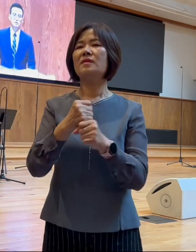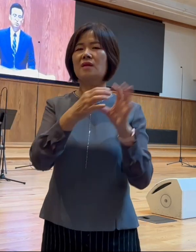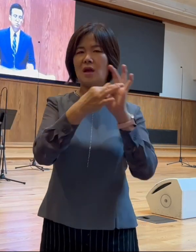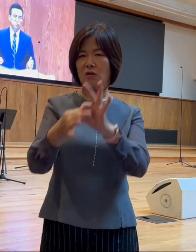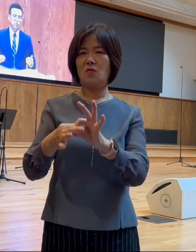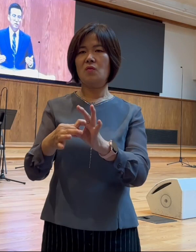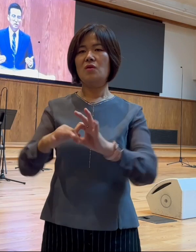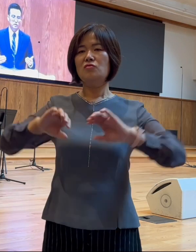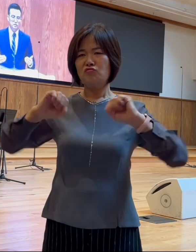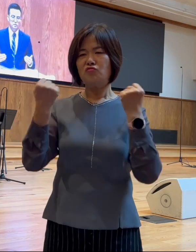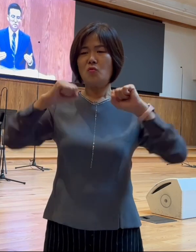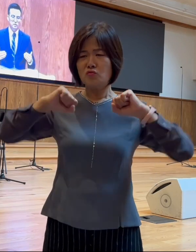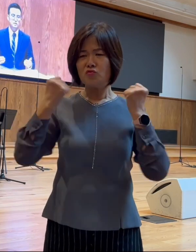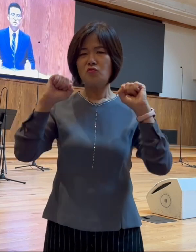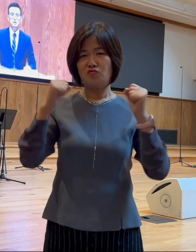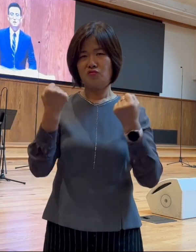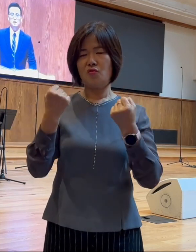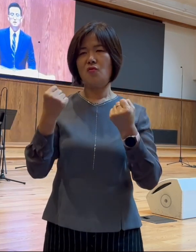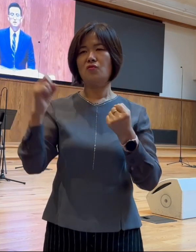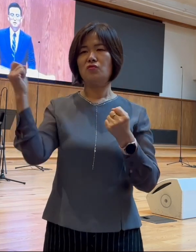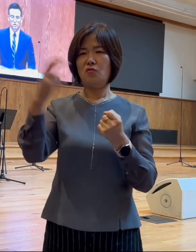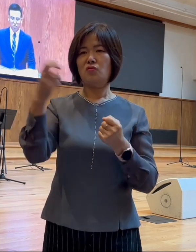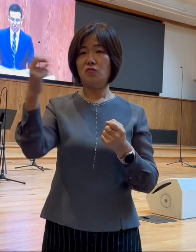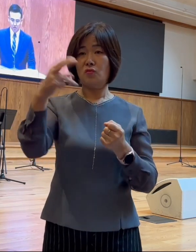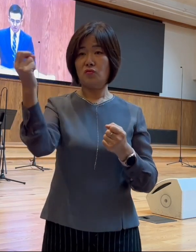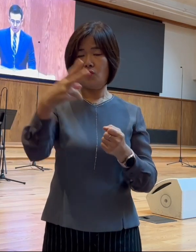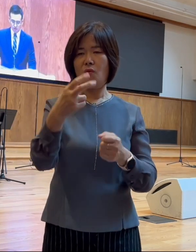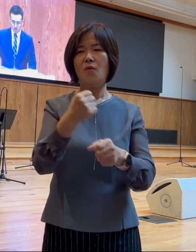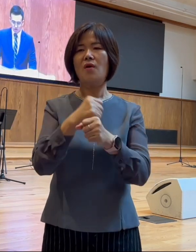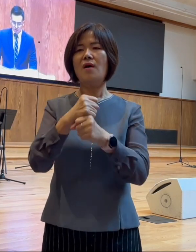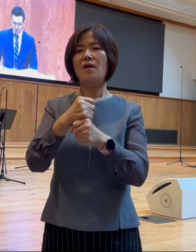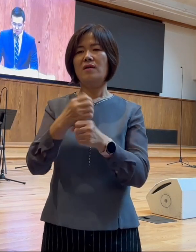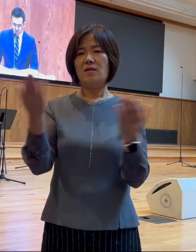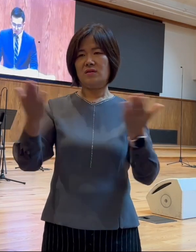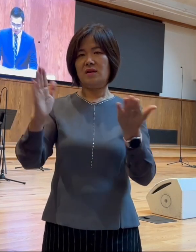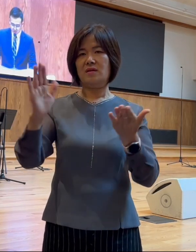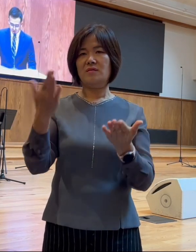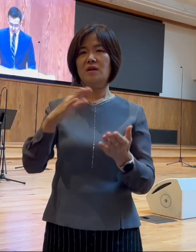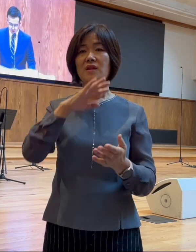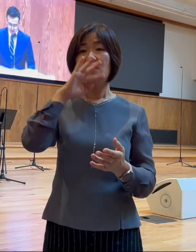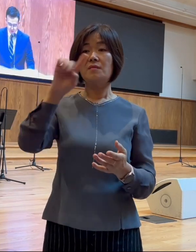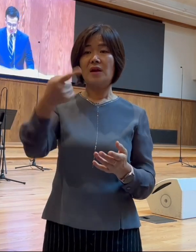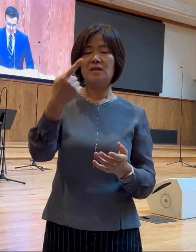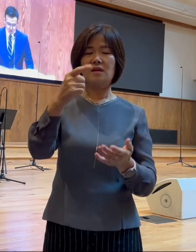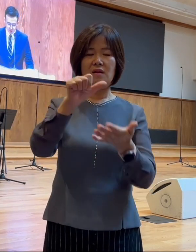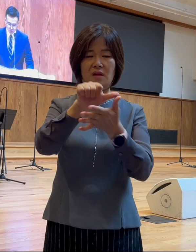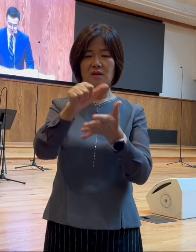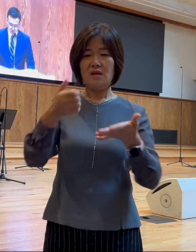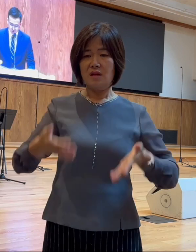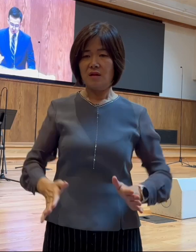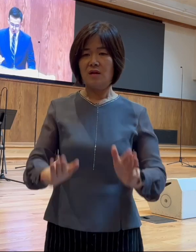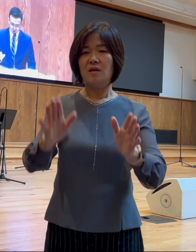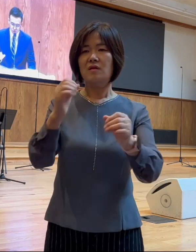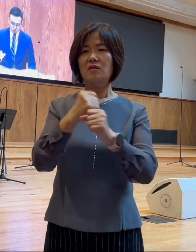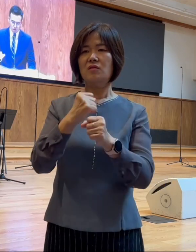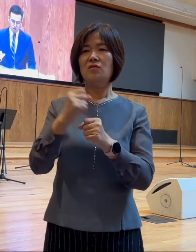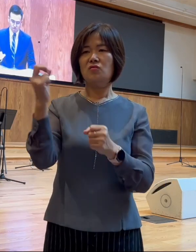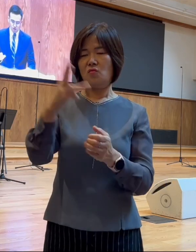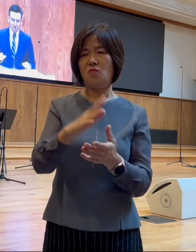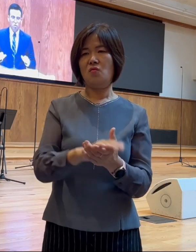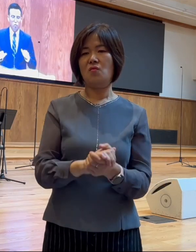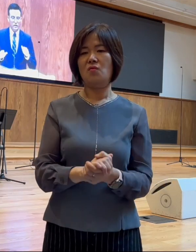그 순종의 테스트가 있는 겁니다. 그 100세의 아들을 얻은 그 사건과 견줄 수 있는